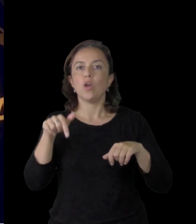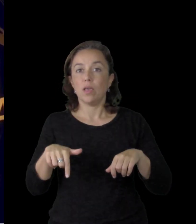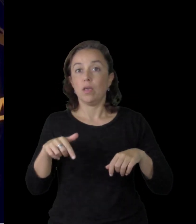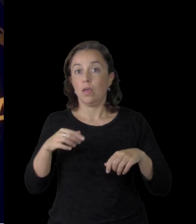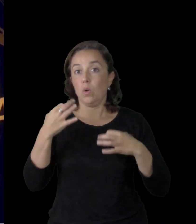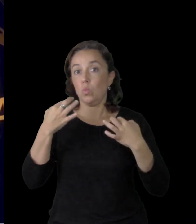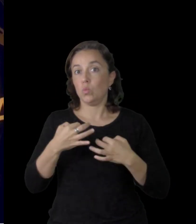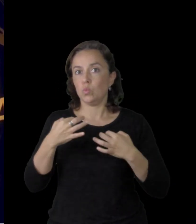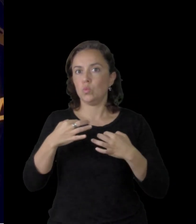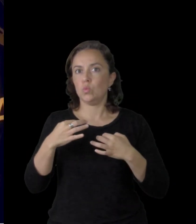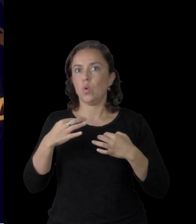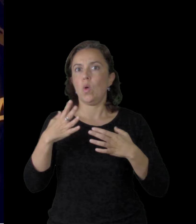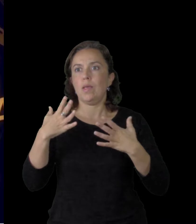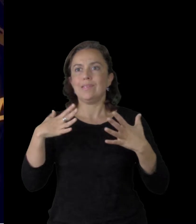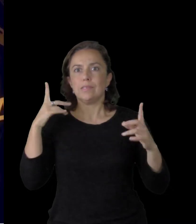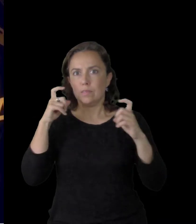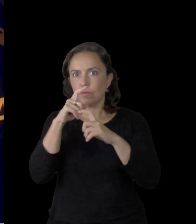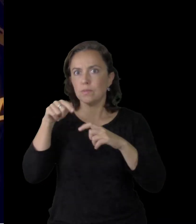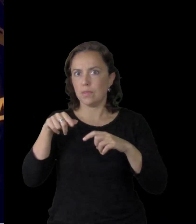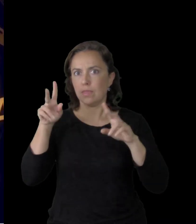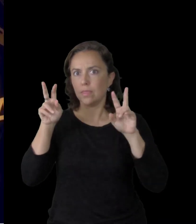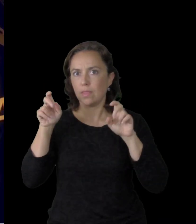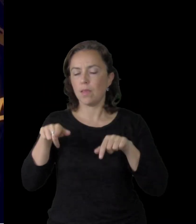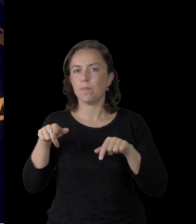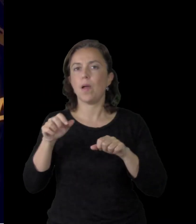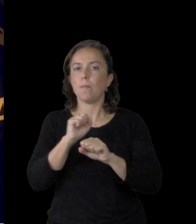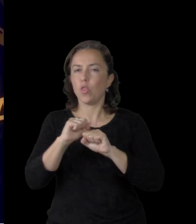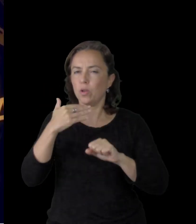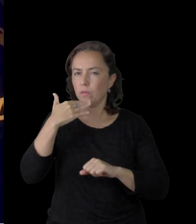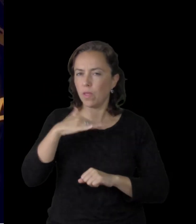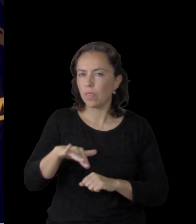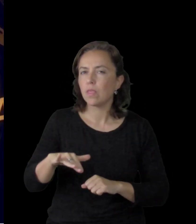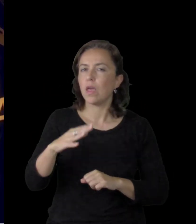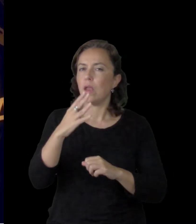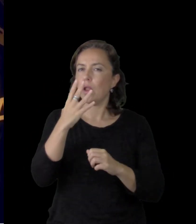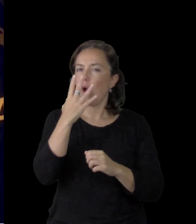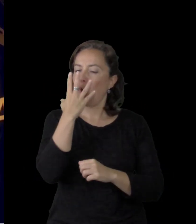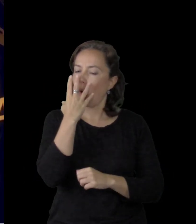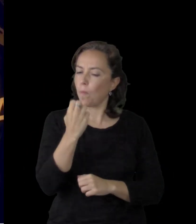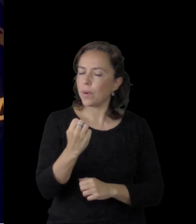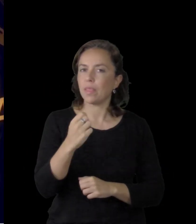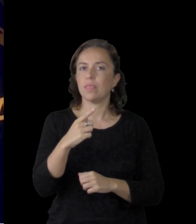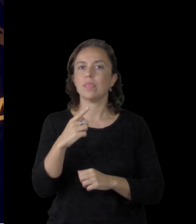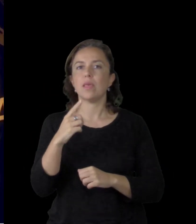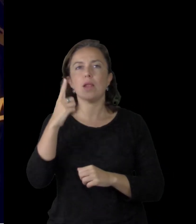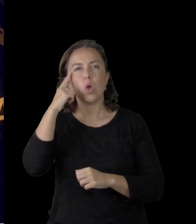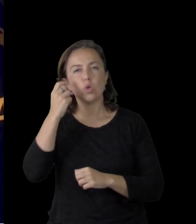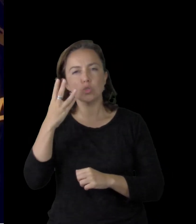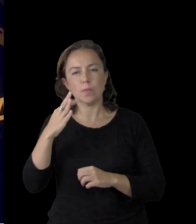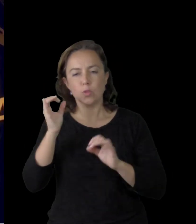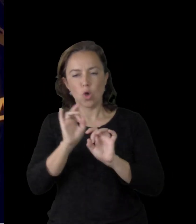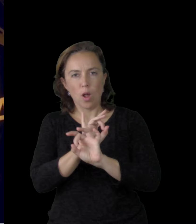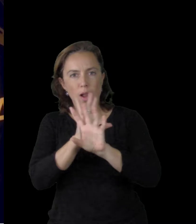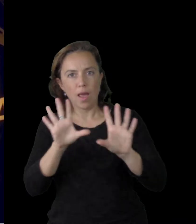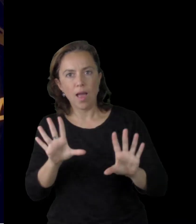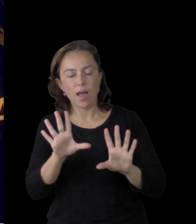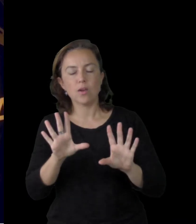tema. Querer comprenderlo, definirlo, conceptualizarlo, choca de frente con la pared del